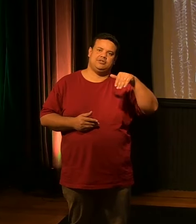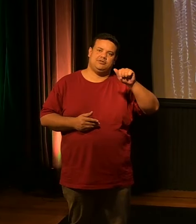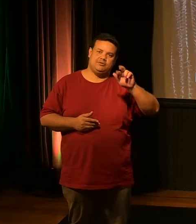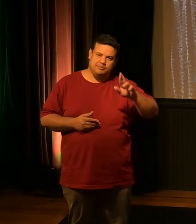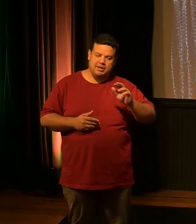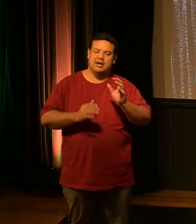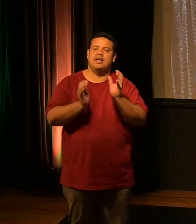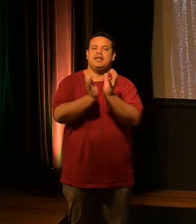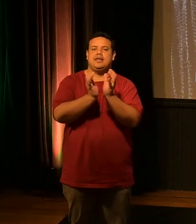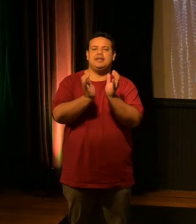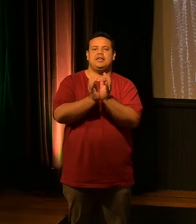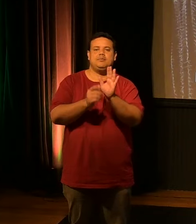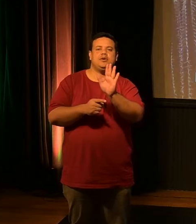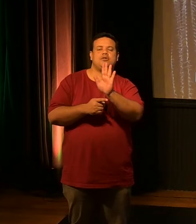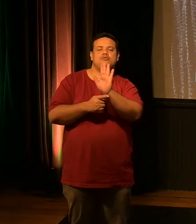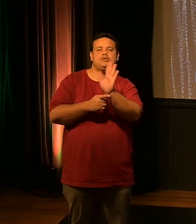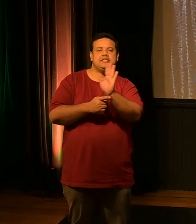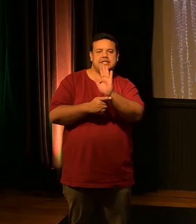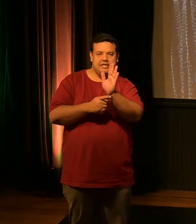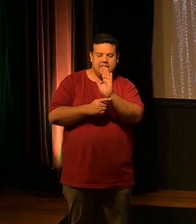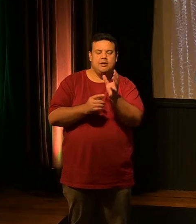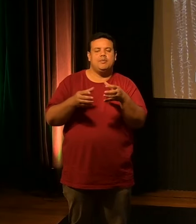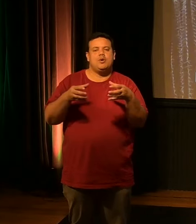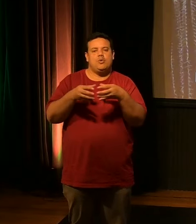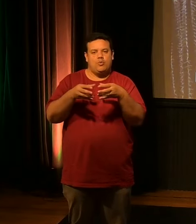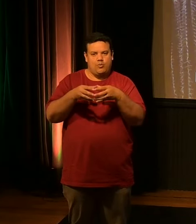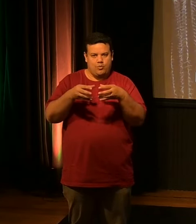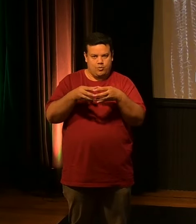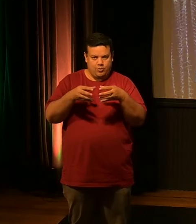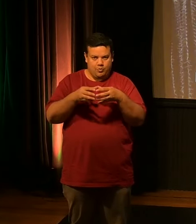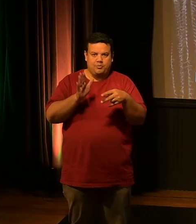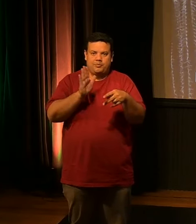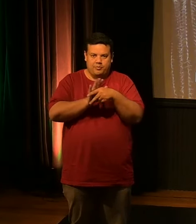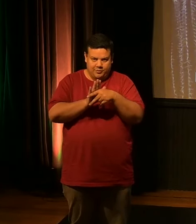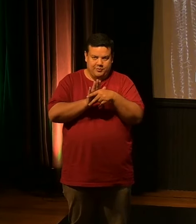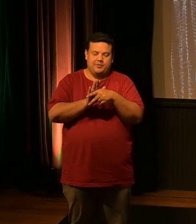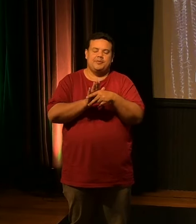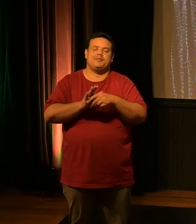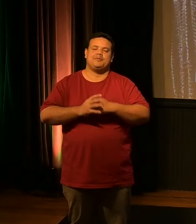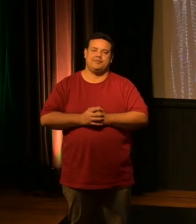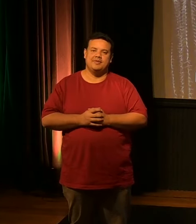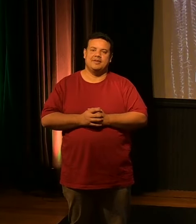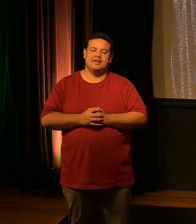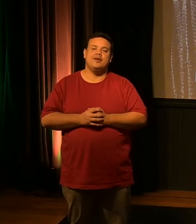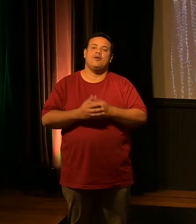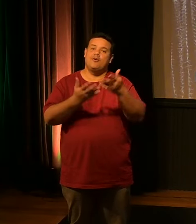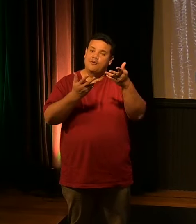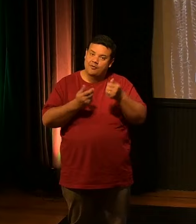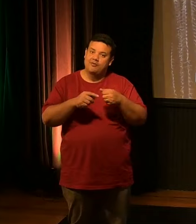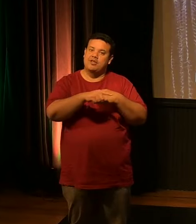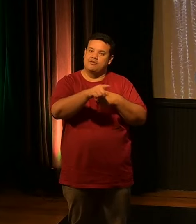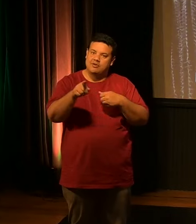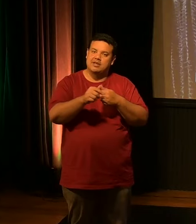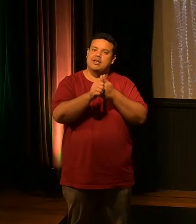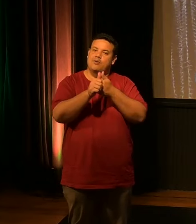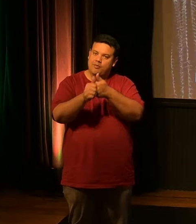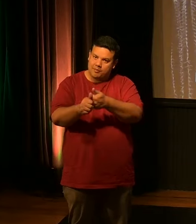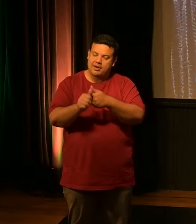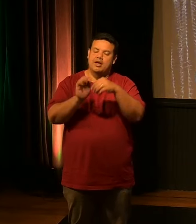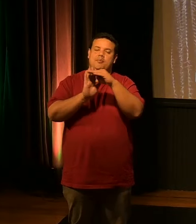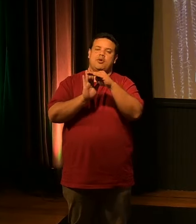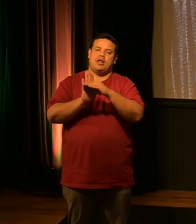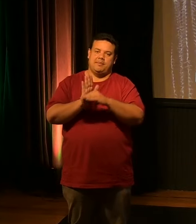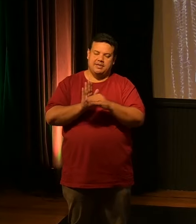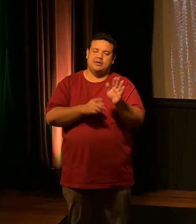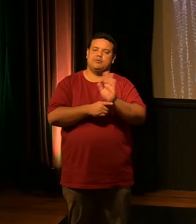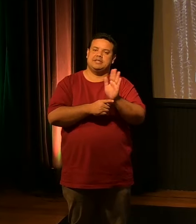Vaz, pela Késia do Carmo e pelo Lucas Gonçalves. E convidar vocês a acompanhar a nossa programação do